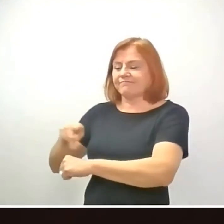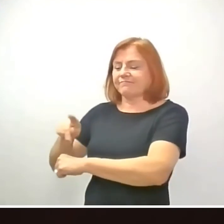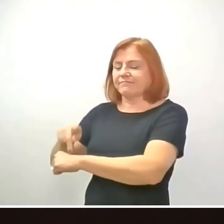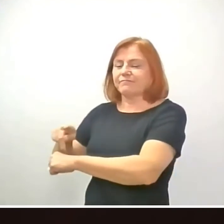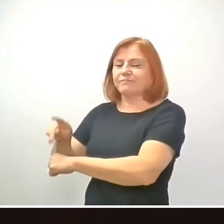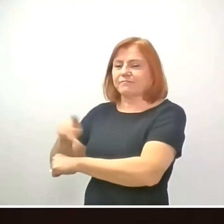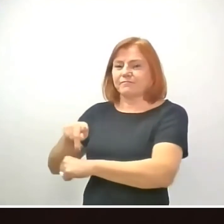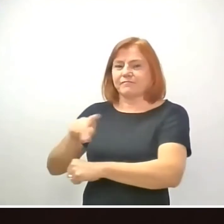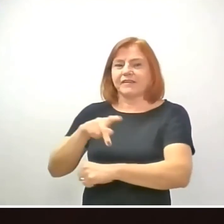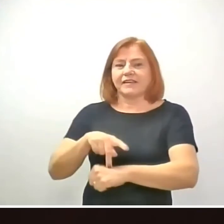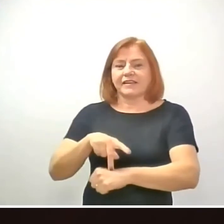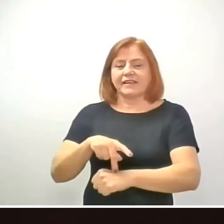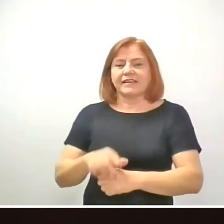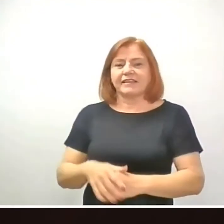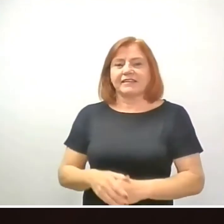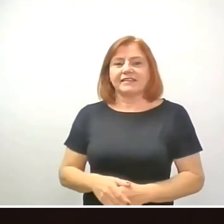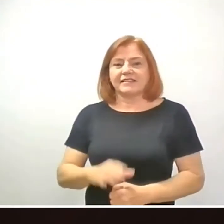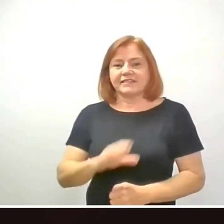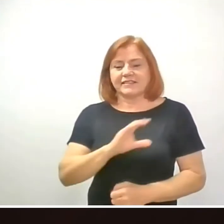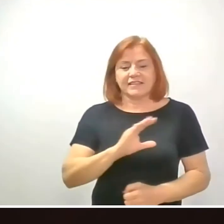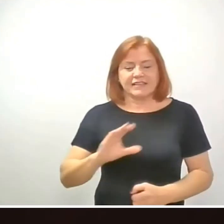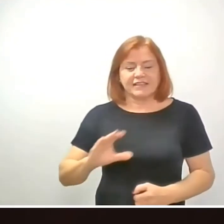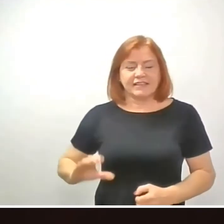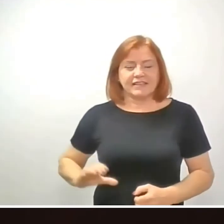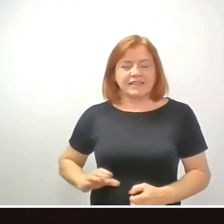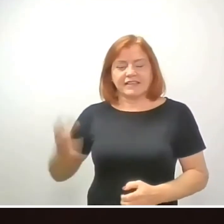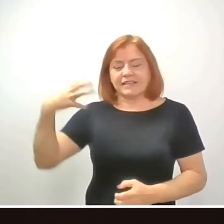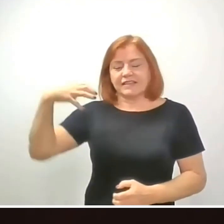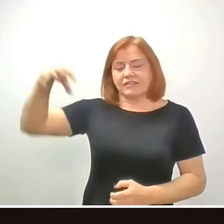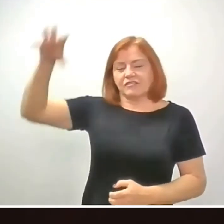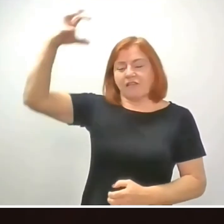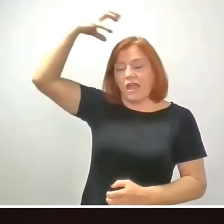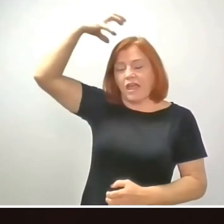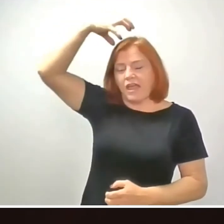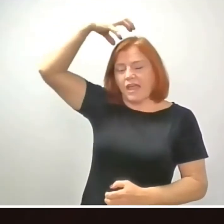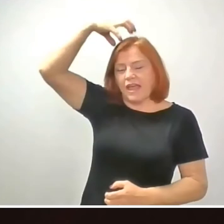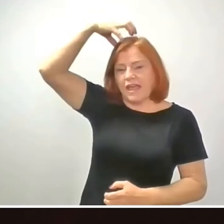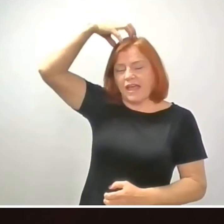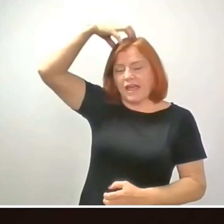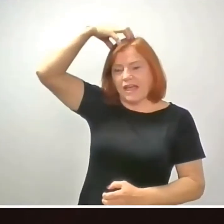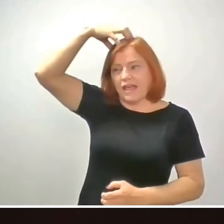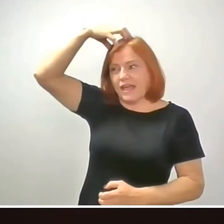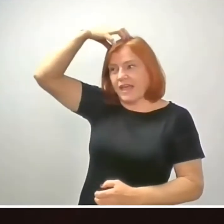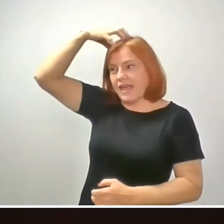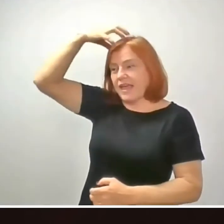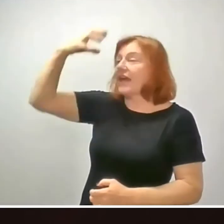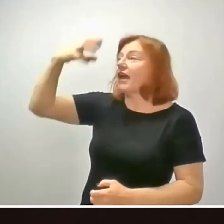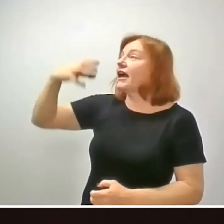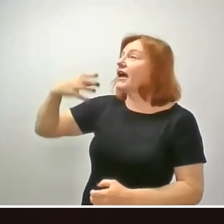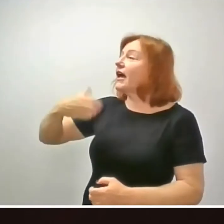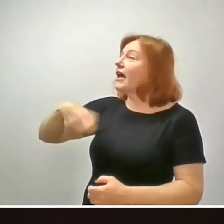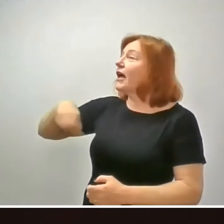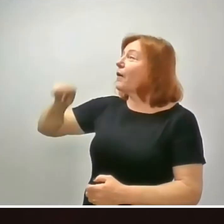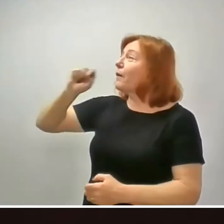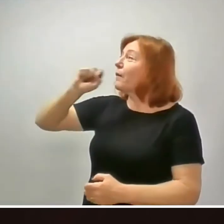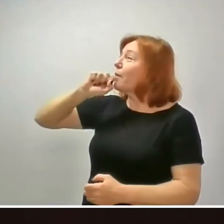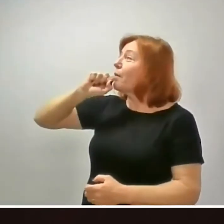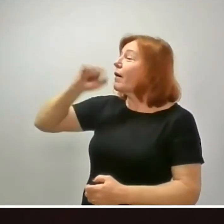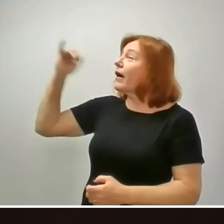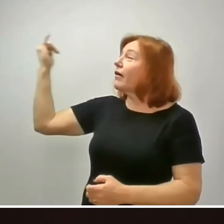constituído pelo Pai rei sobre o seu monte Sião. Isso está em Salmo 2. Vamos dar uma olhada no livro de Salmos, capítulo